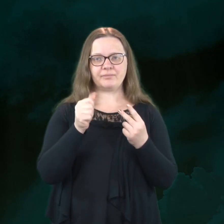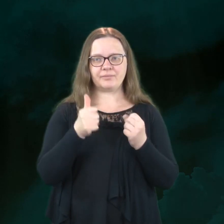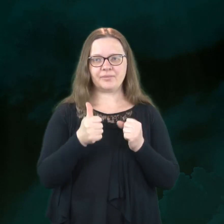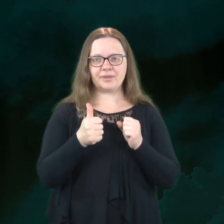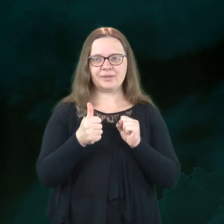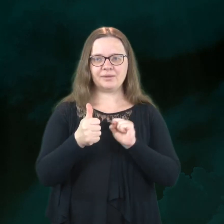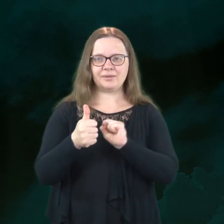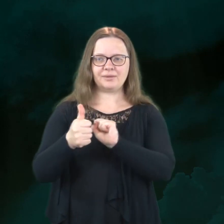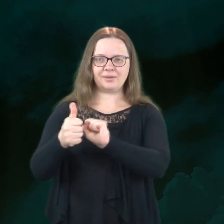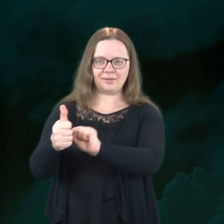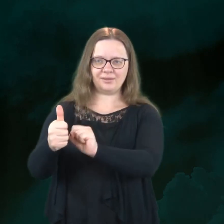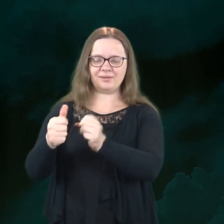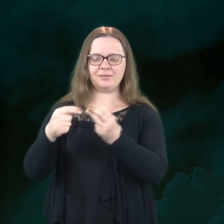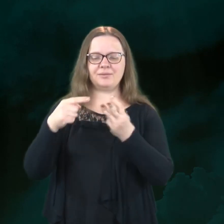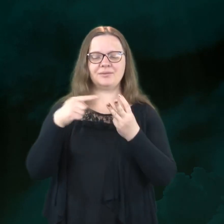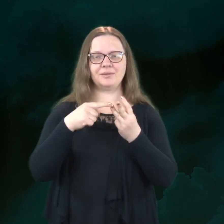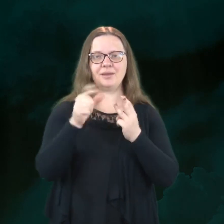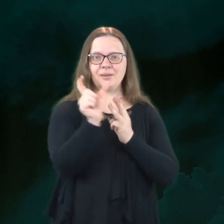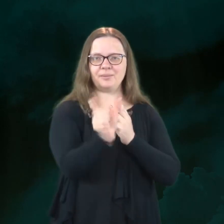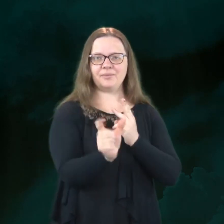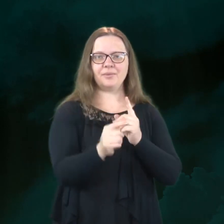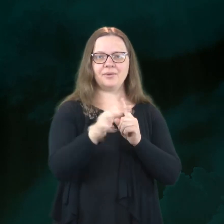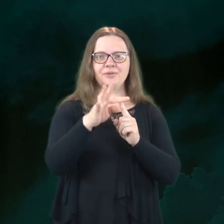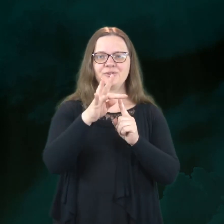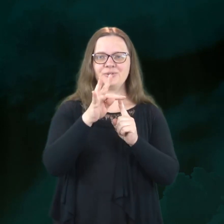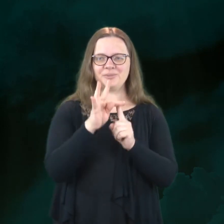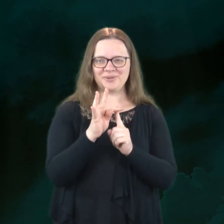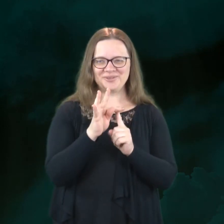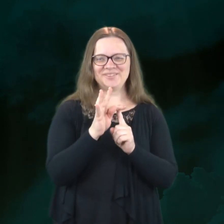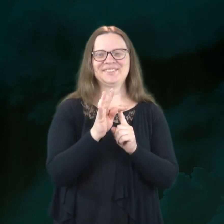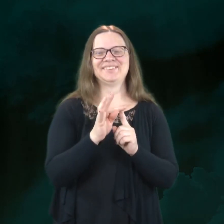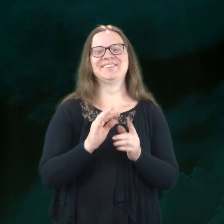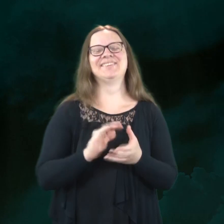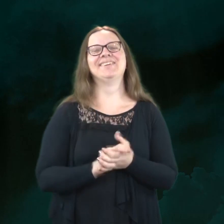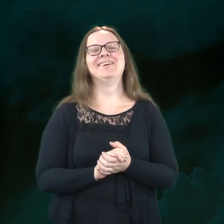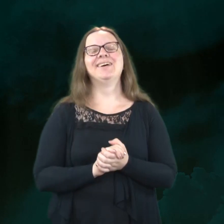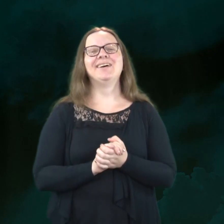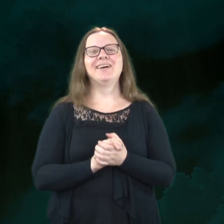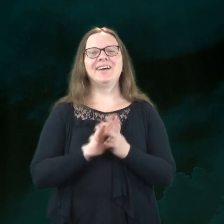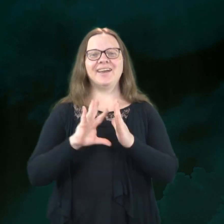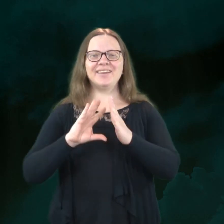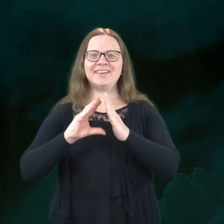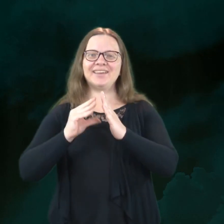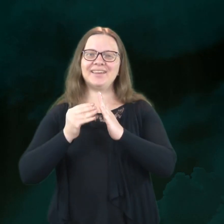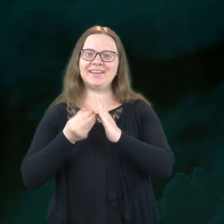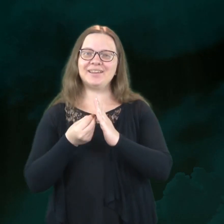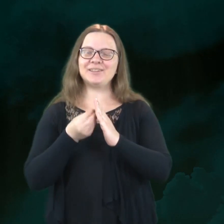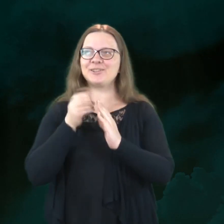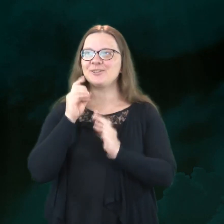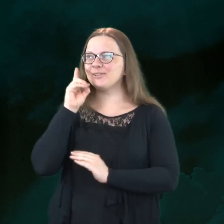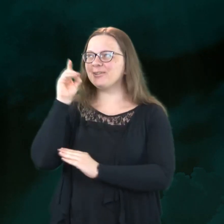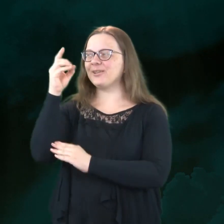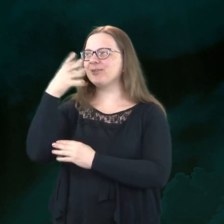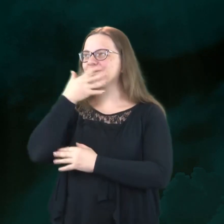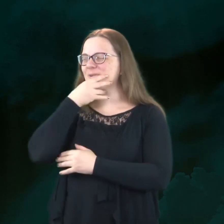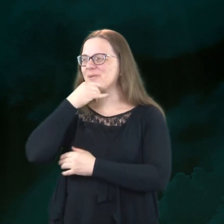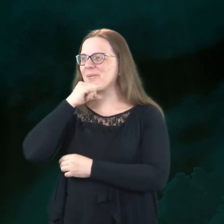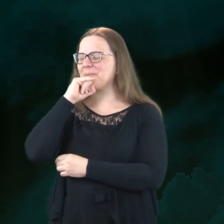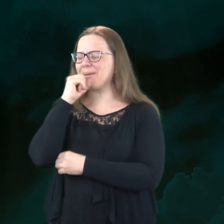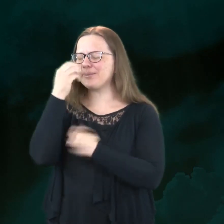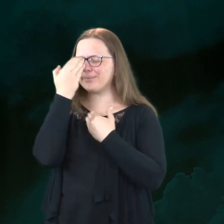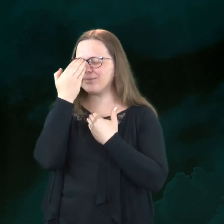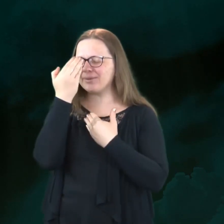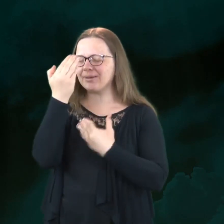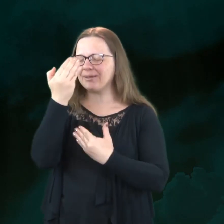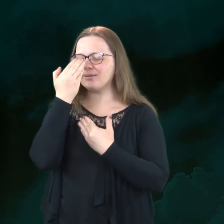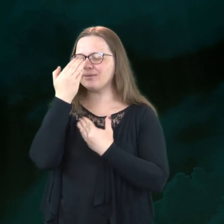a igreja dos Tessalonicenses em Deus Pai e no Senhor Jesus Cristo, graça e paz